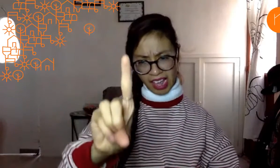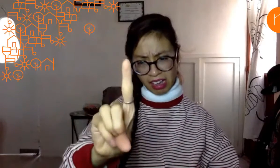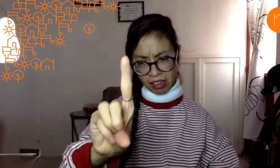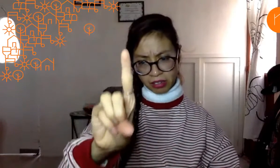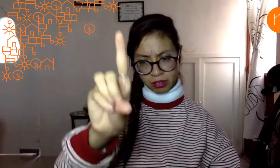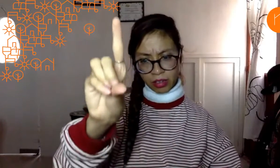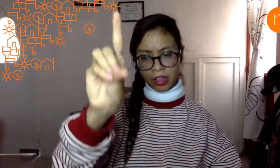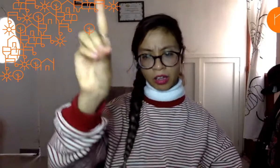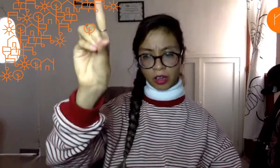D,